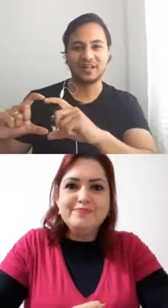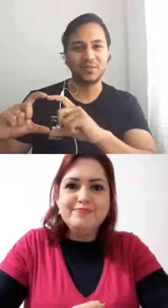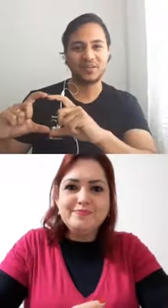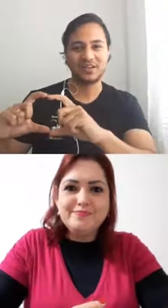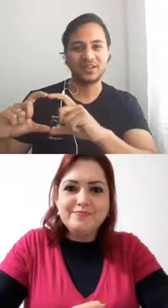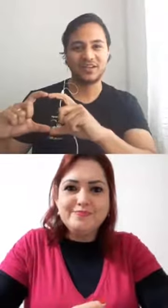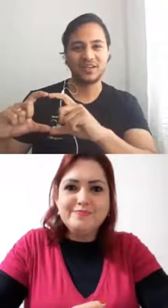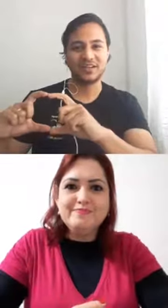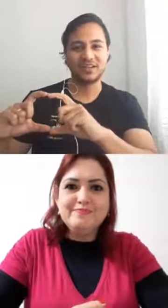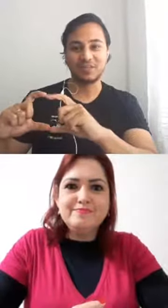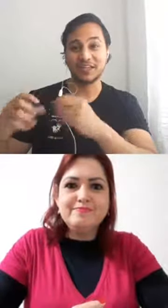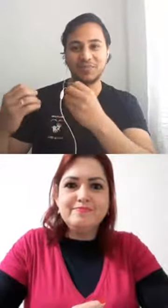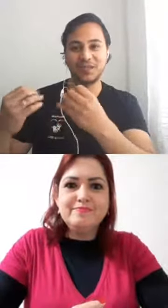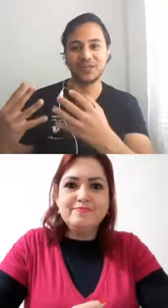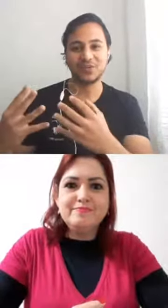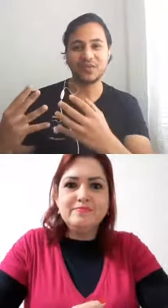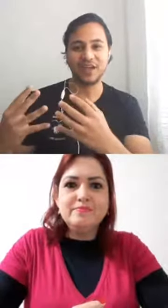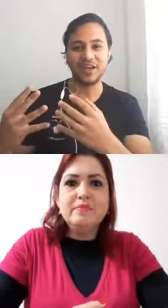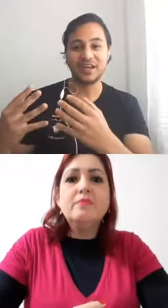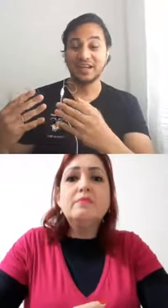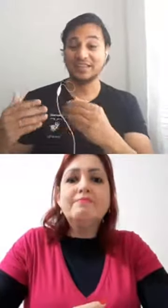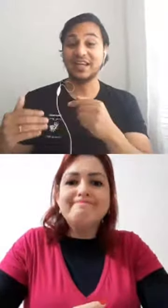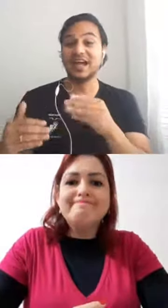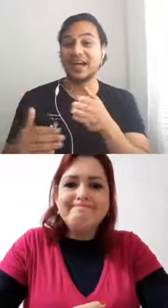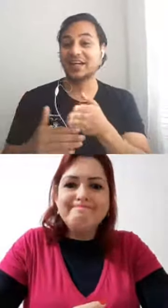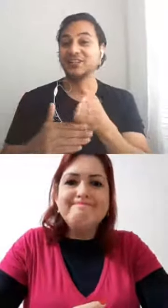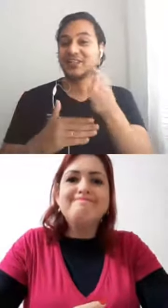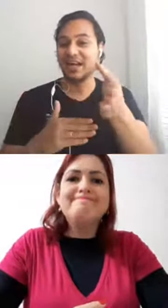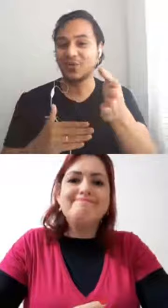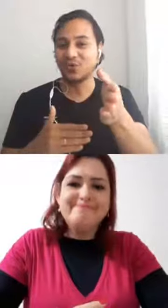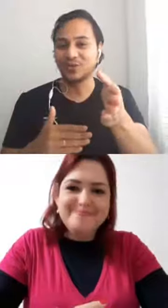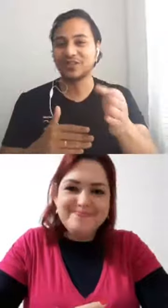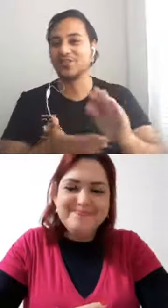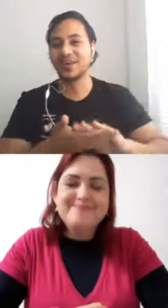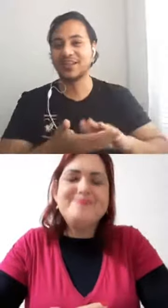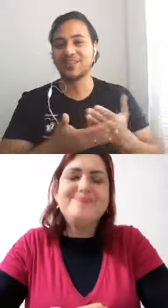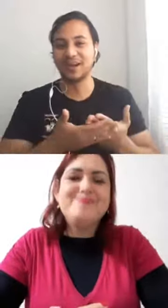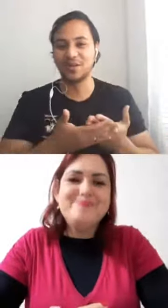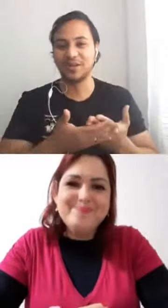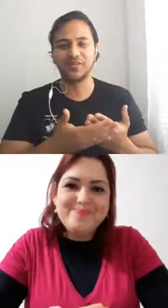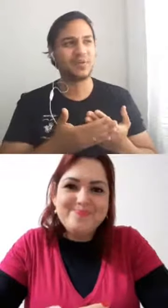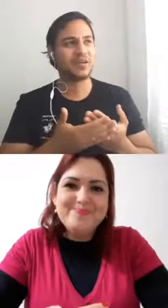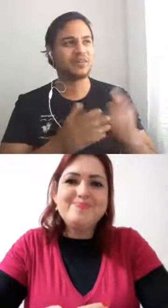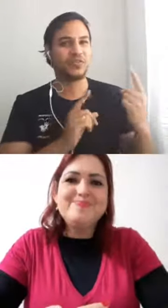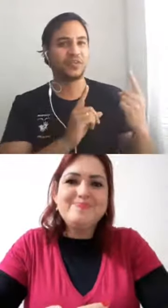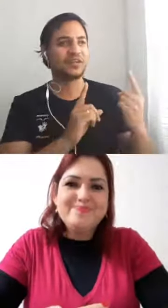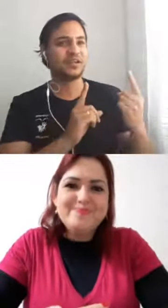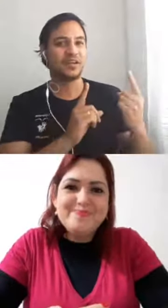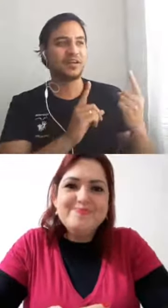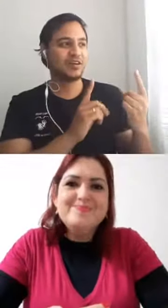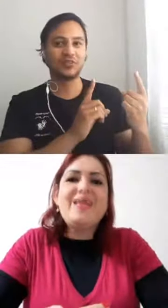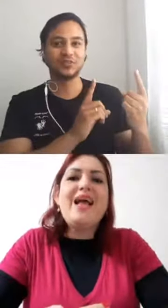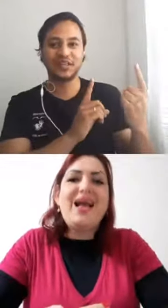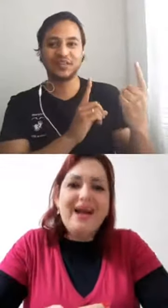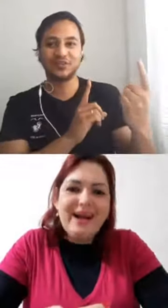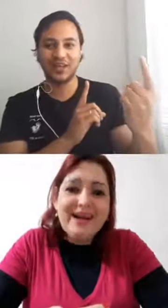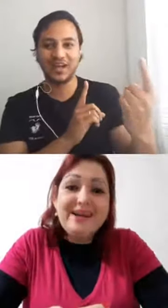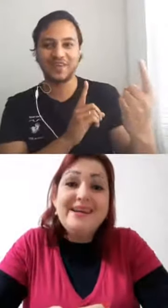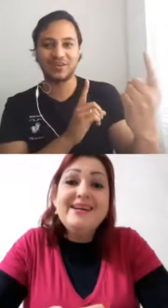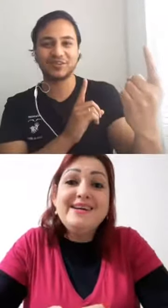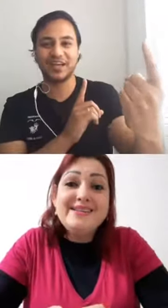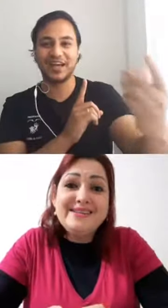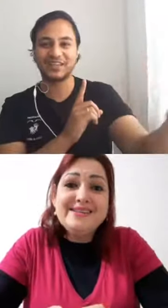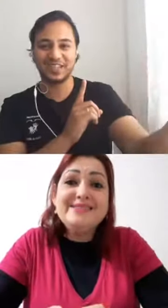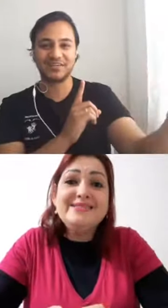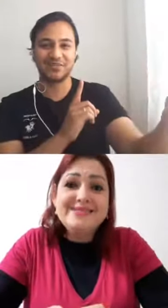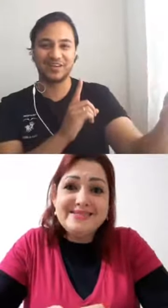de intérprete, né? Não está explicando como que é. Se ele acaso Hum. entrar no curso, não vai ter um intérprete, então ele pensa, o ouvinte vai conseguir estudar e vai